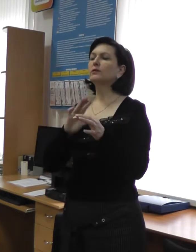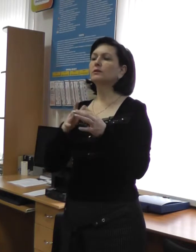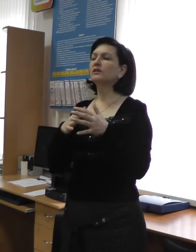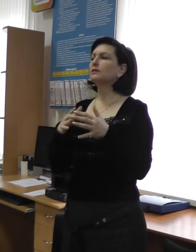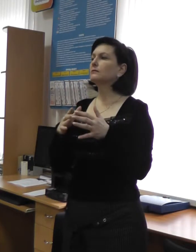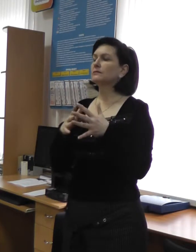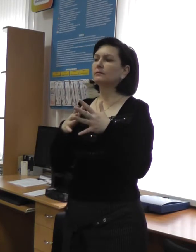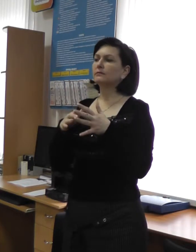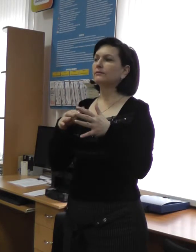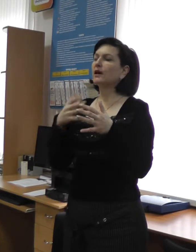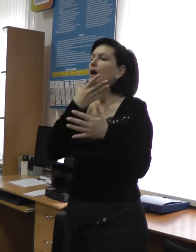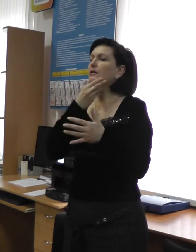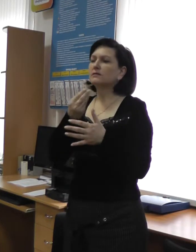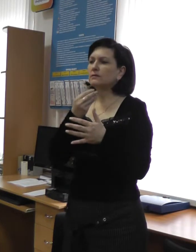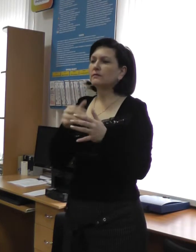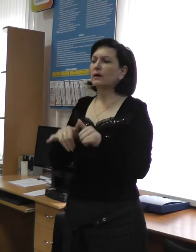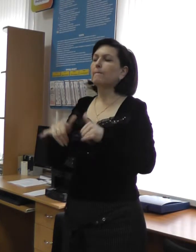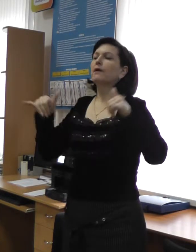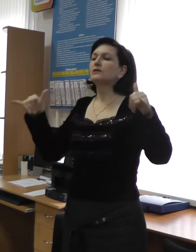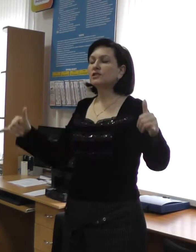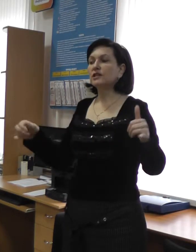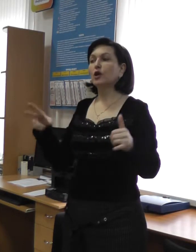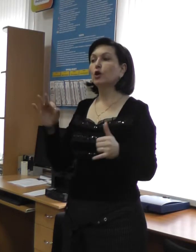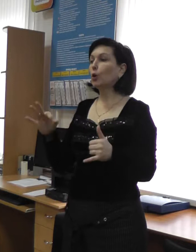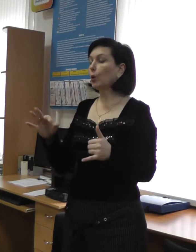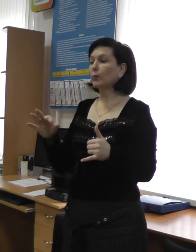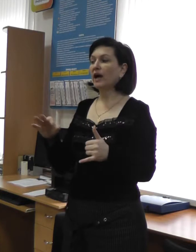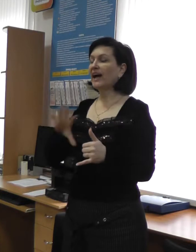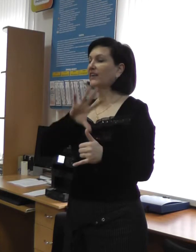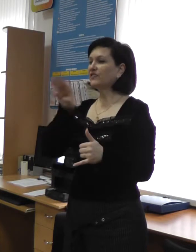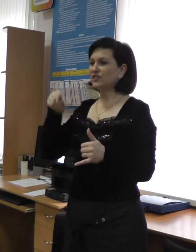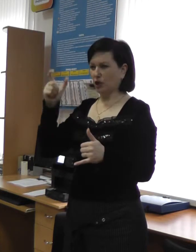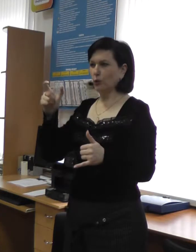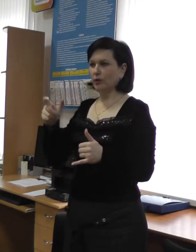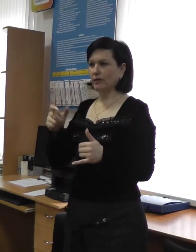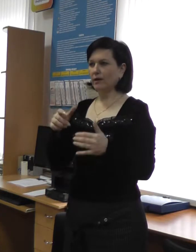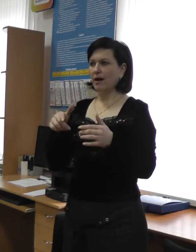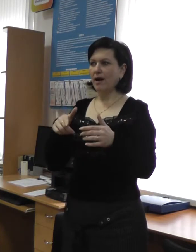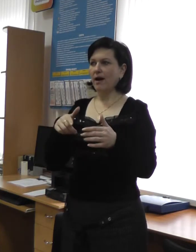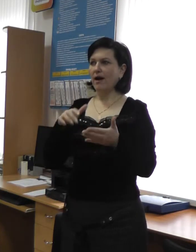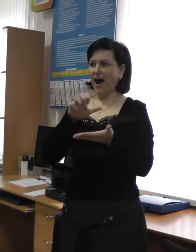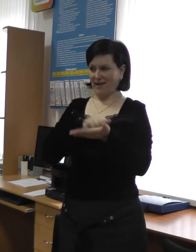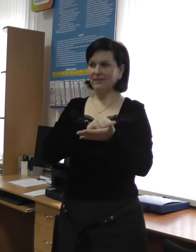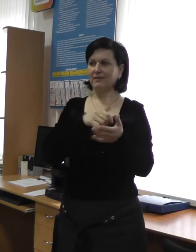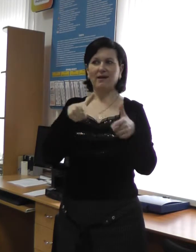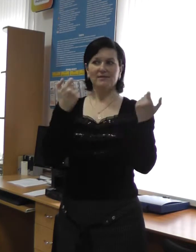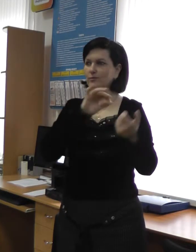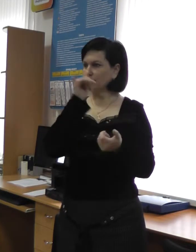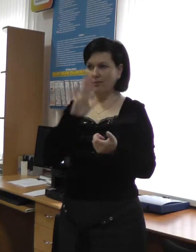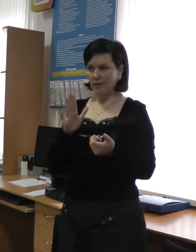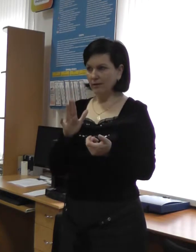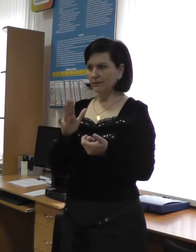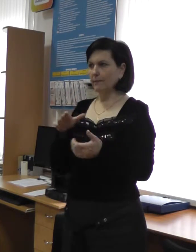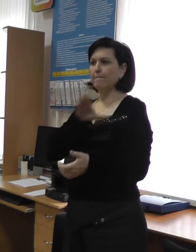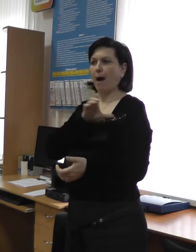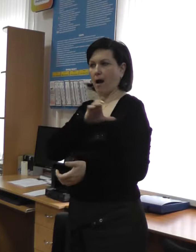могли обеспечить помещение для нескольких только знатных особ. Получив отказ в ресторации, посетители вынуждены были искать